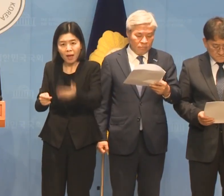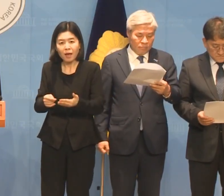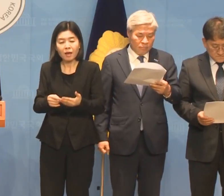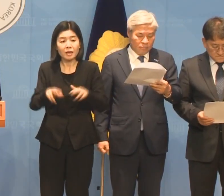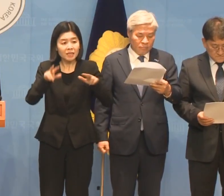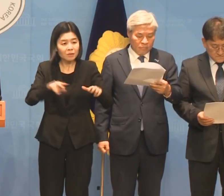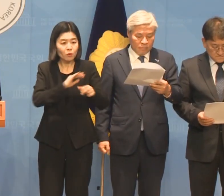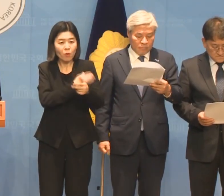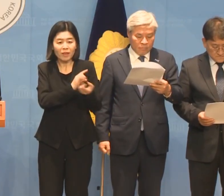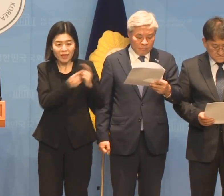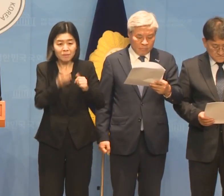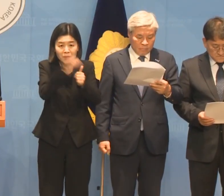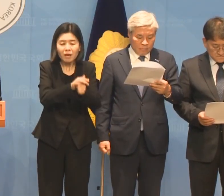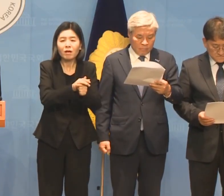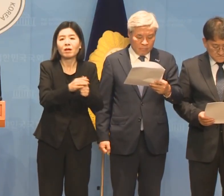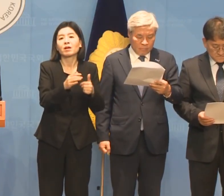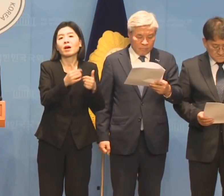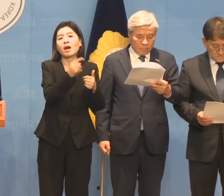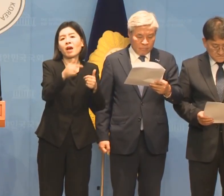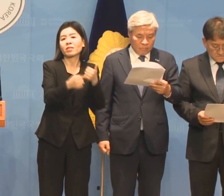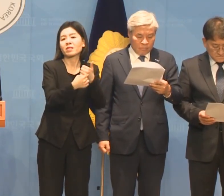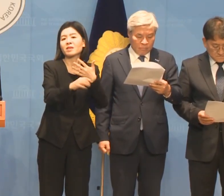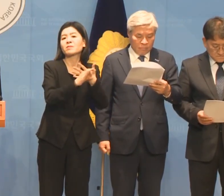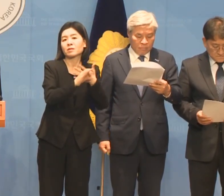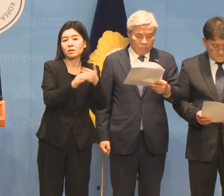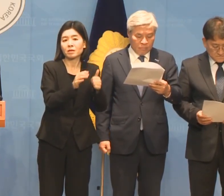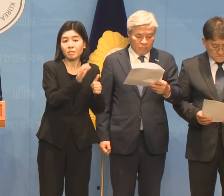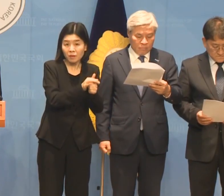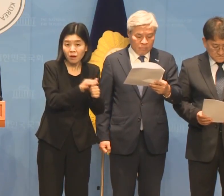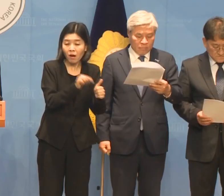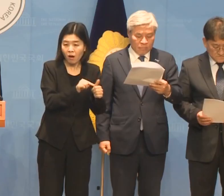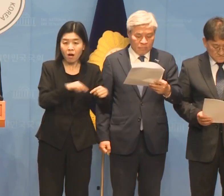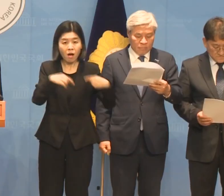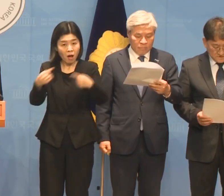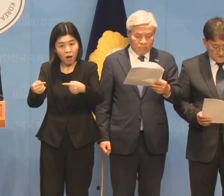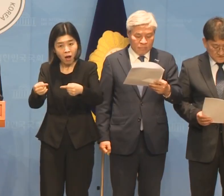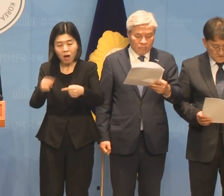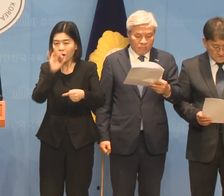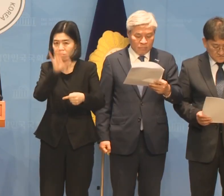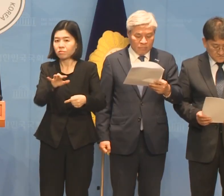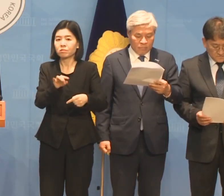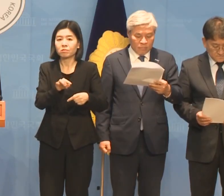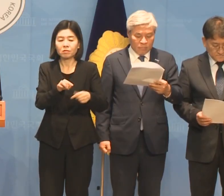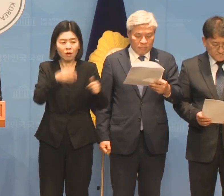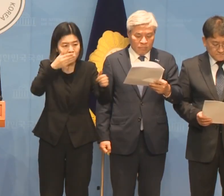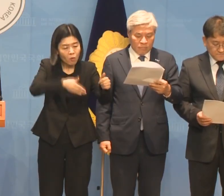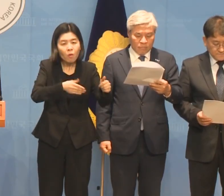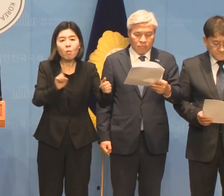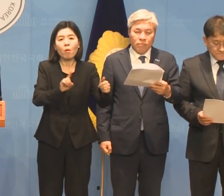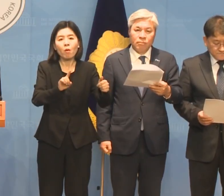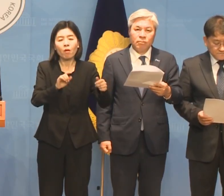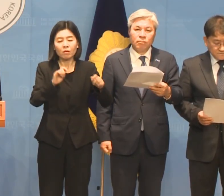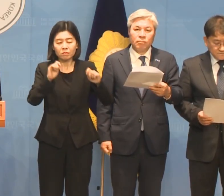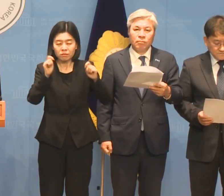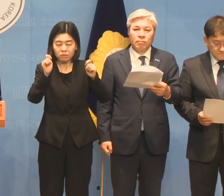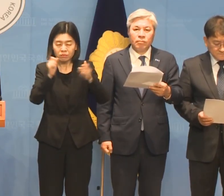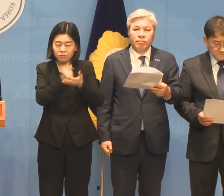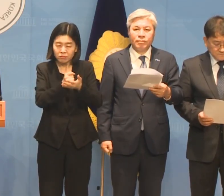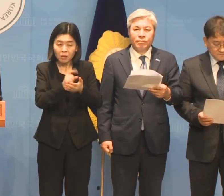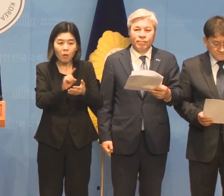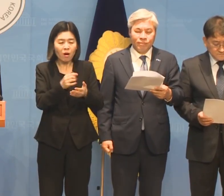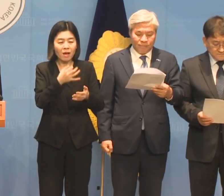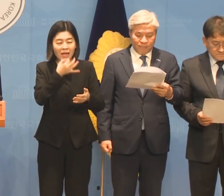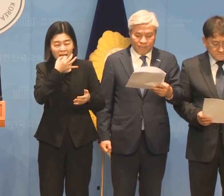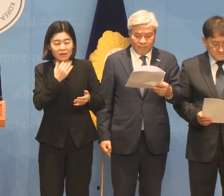겁니다. 한덕수 권한대행에게 경고합니다. 한덕수 권한대행은 주술에 사로잡힌 노역이